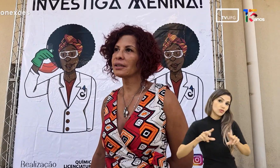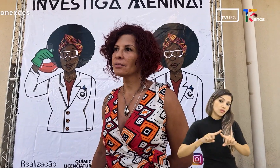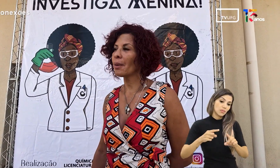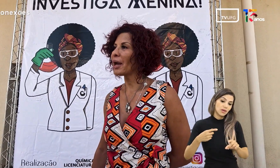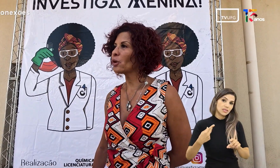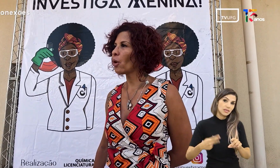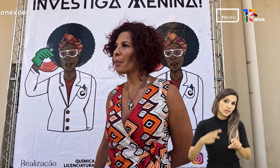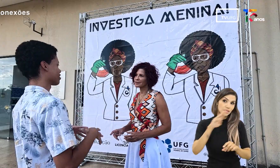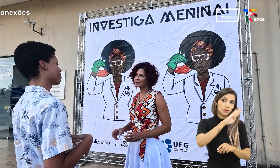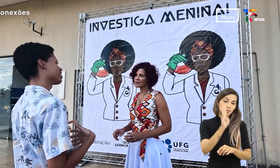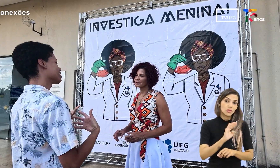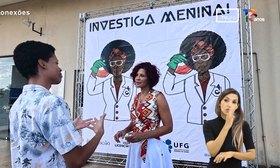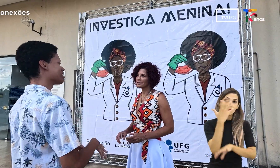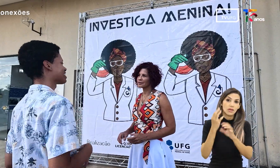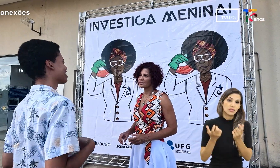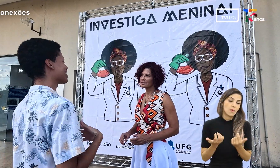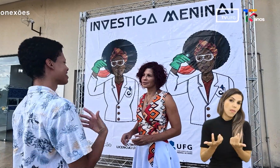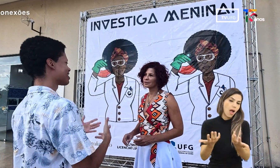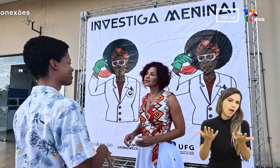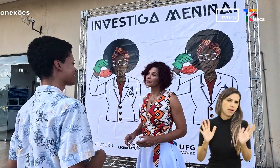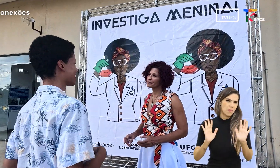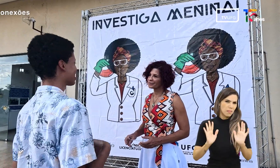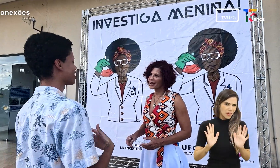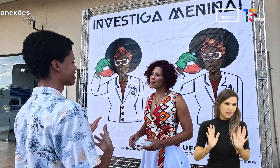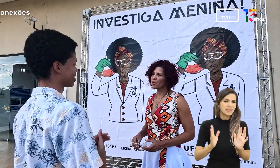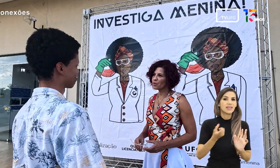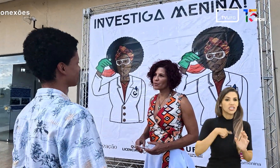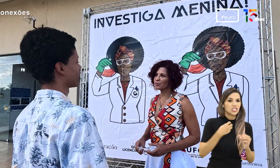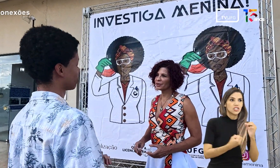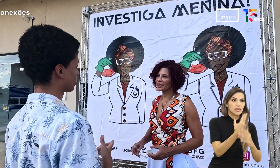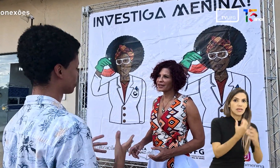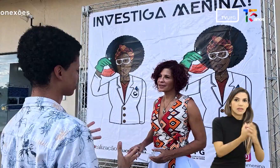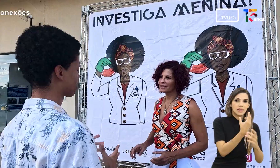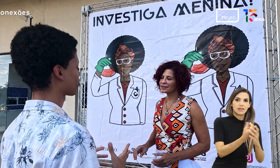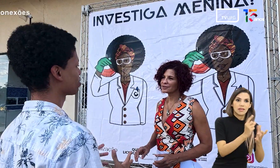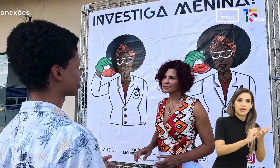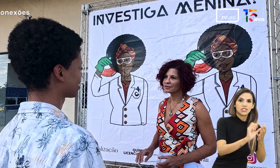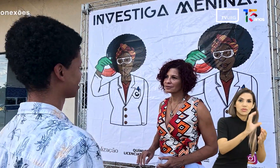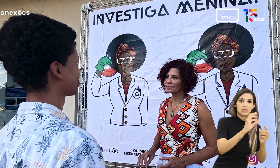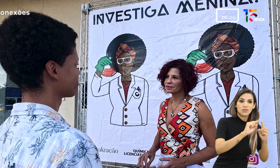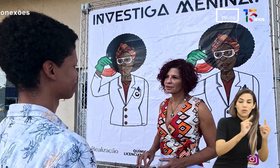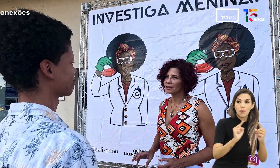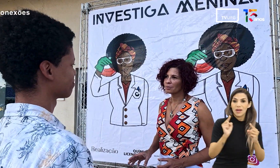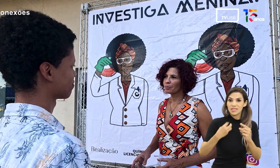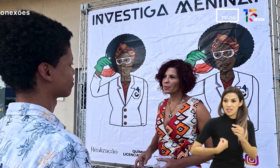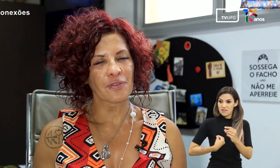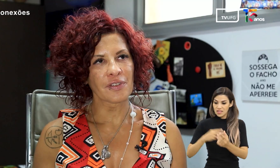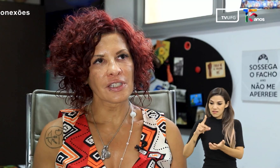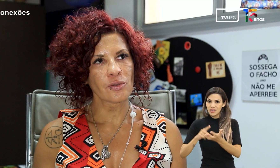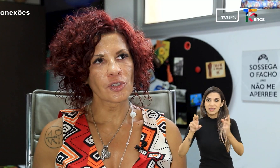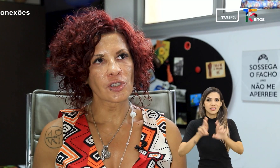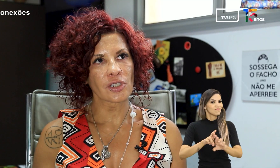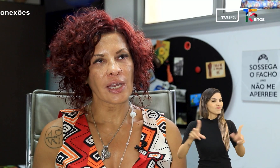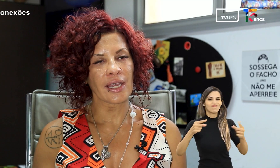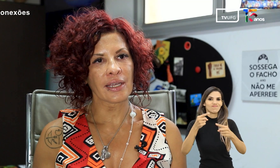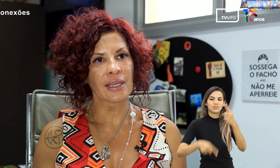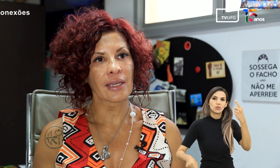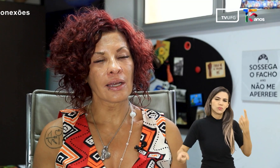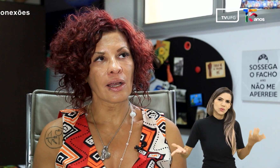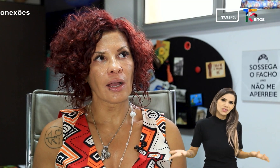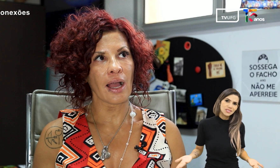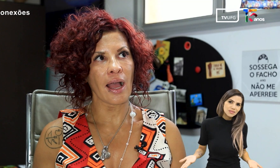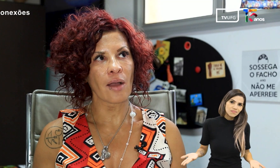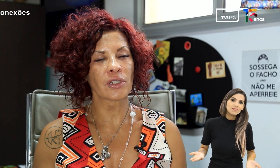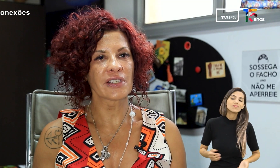estão queimando. Então significa que a gente está produzindo muito conhecimento que não dialoga com quem nós somos. Os grandes desafios é